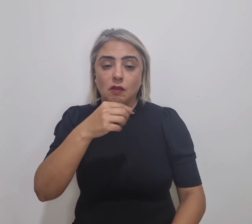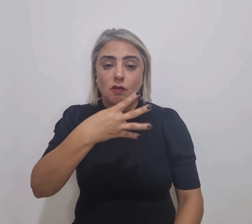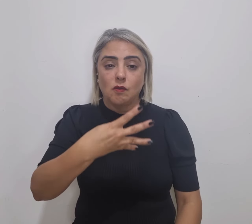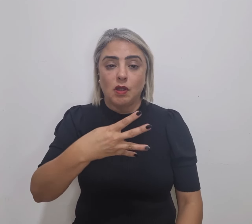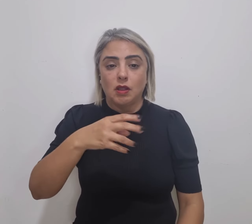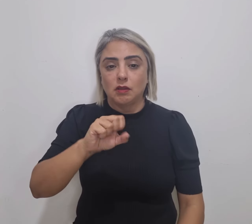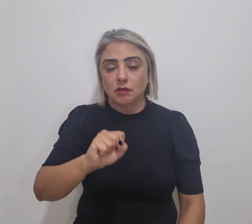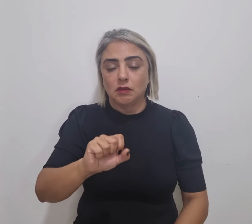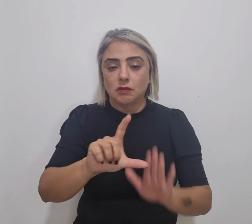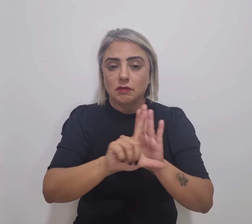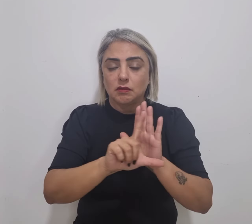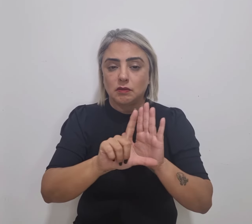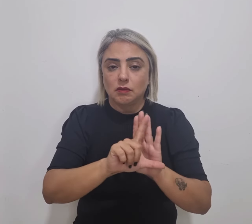da Lei de número